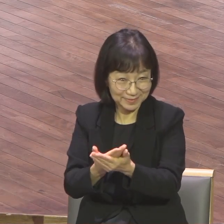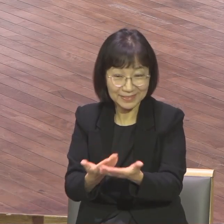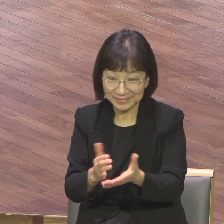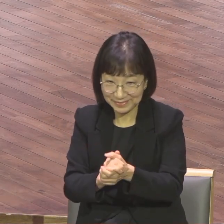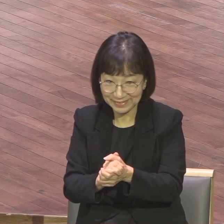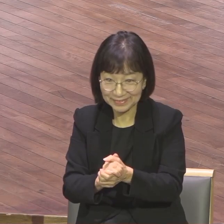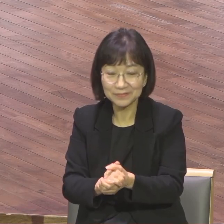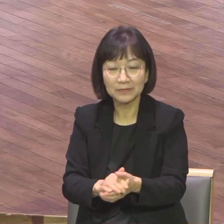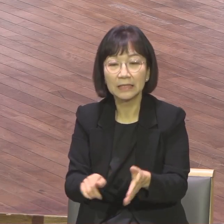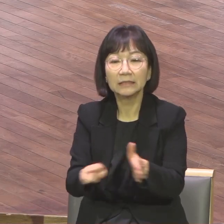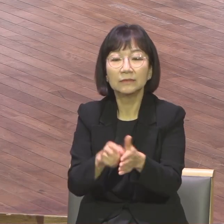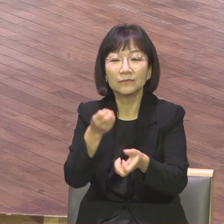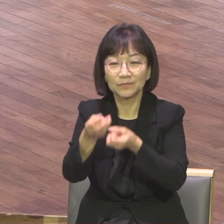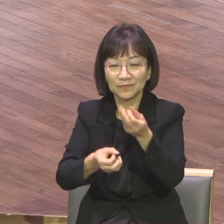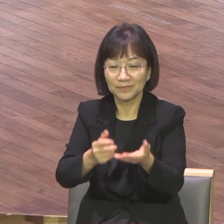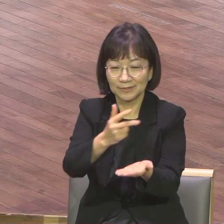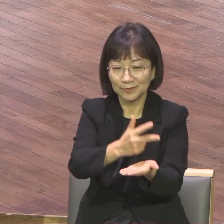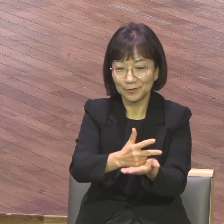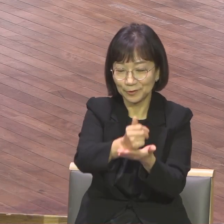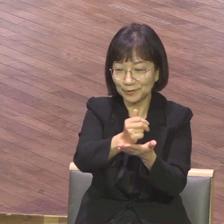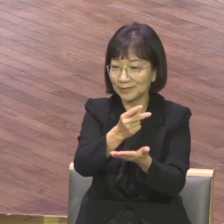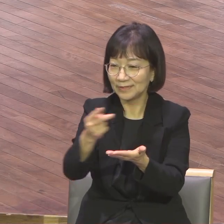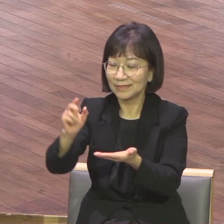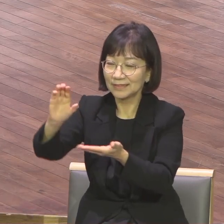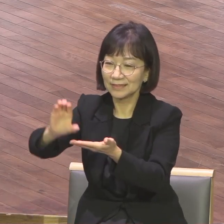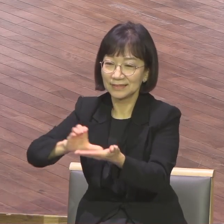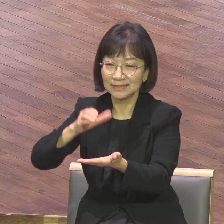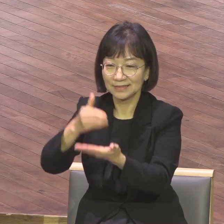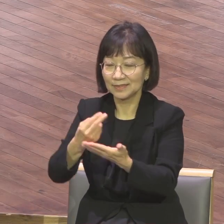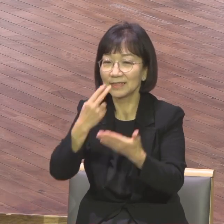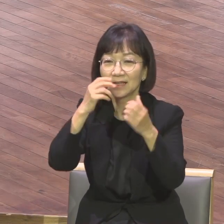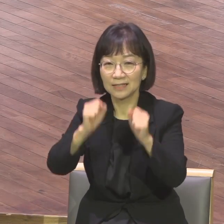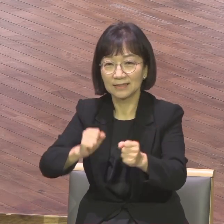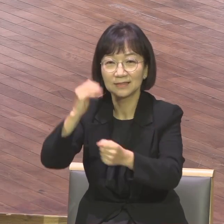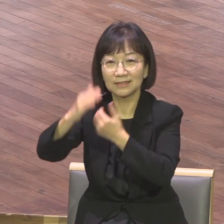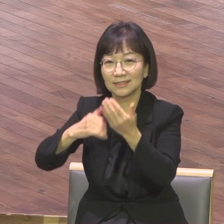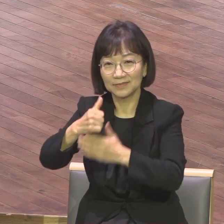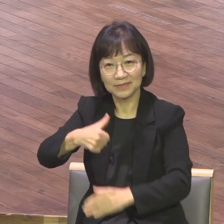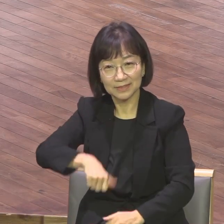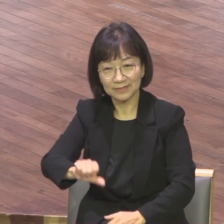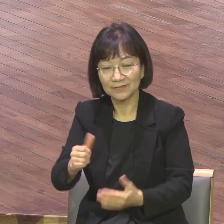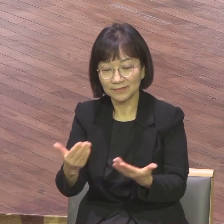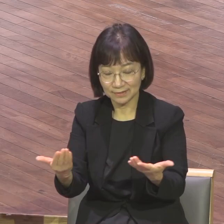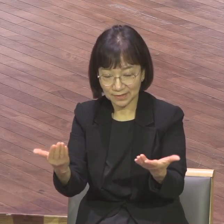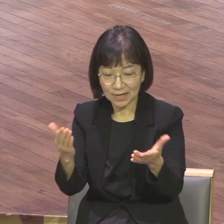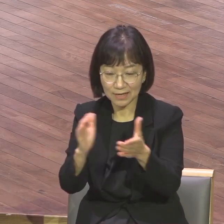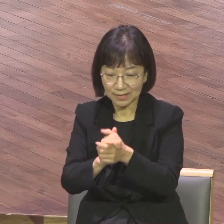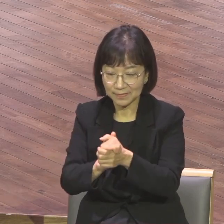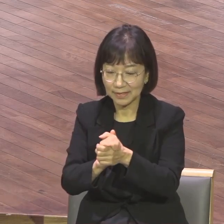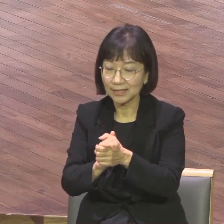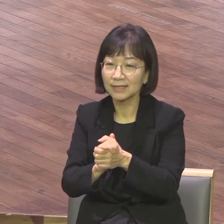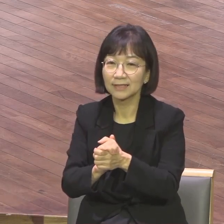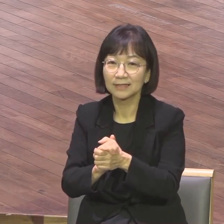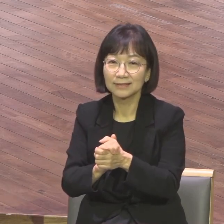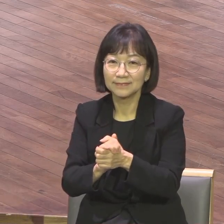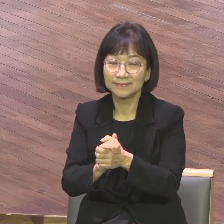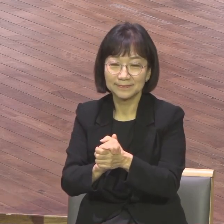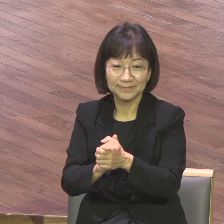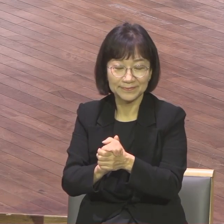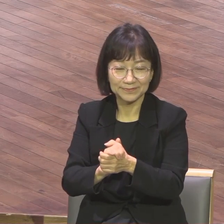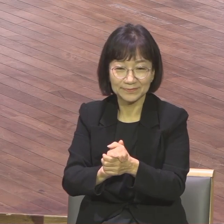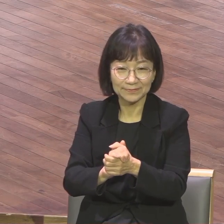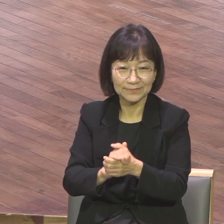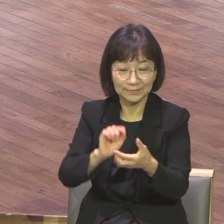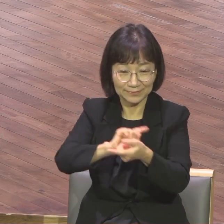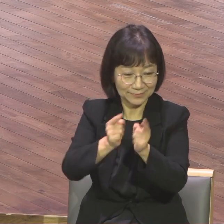찬양이었습니다. 신앙 고백합니다. 주는 그리스도시요 살아계신 하나님의 아들이십니다. 아멘. 우리